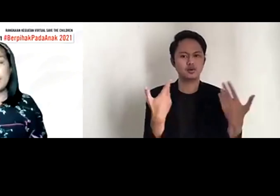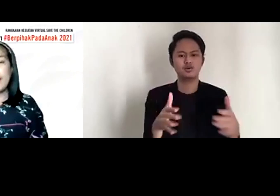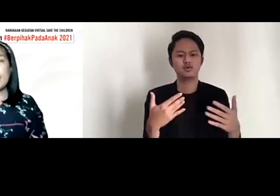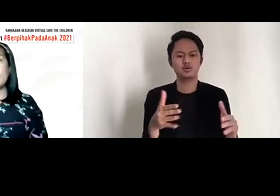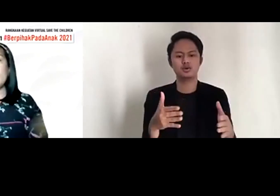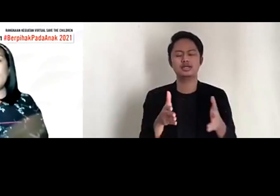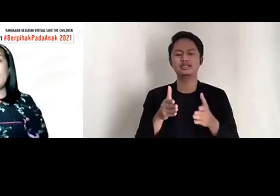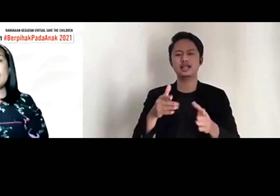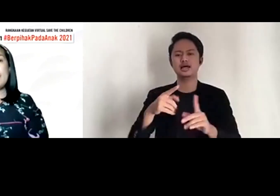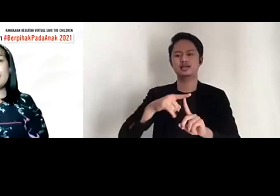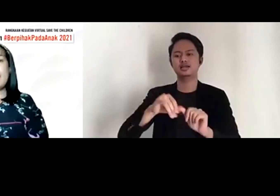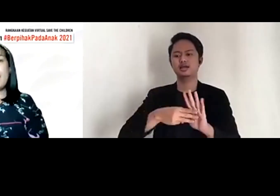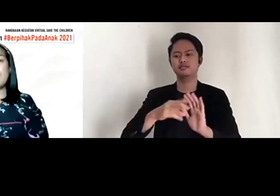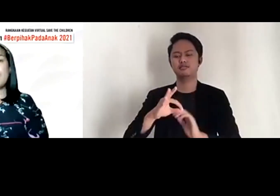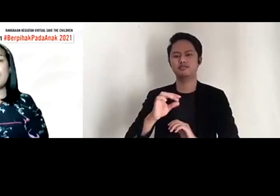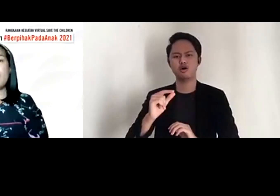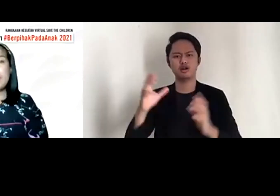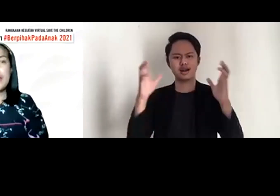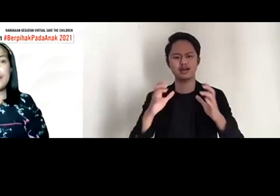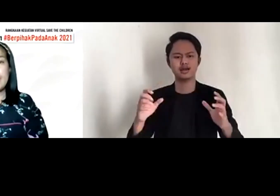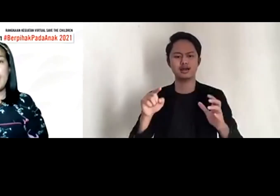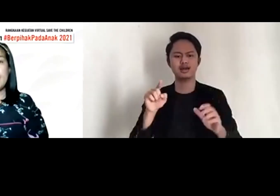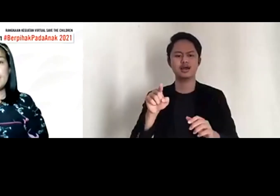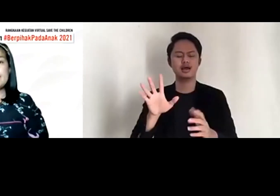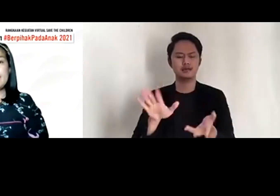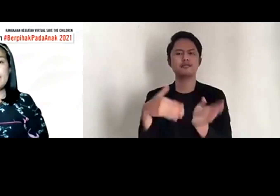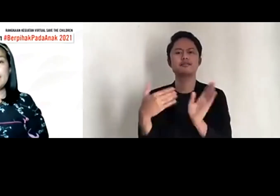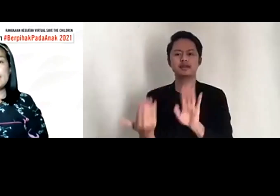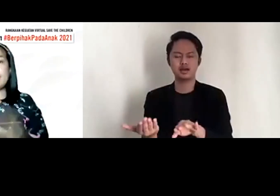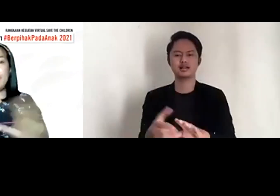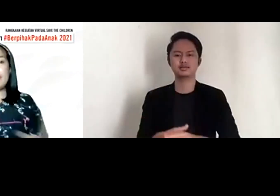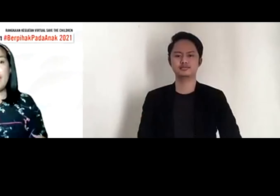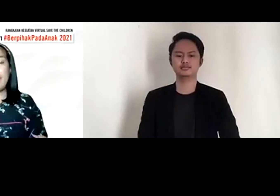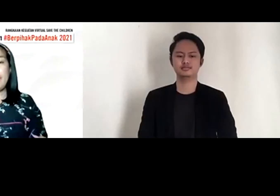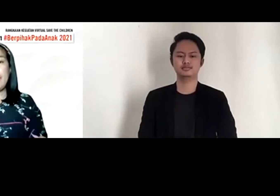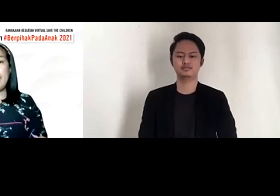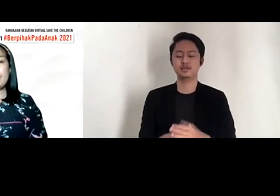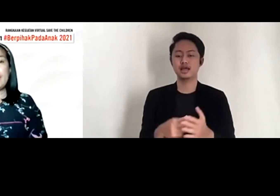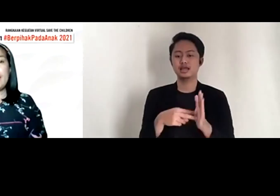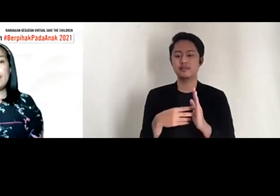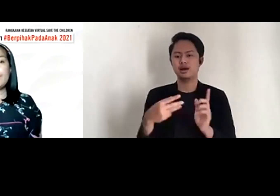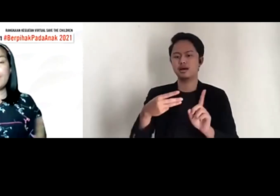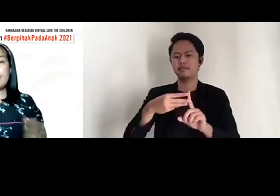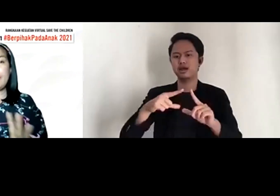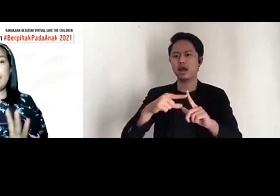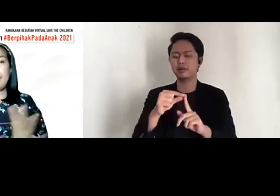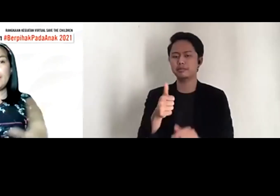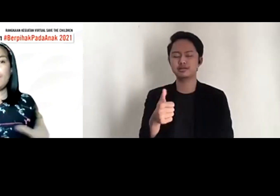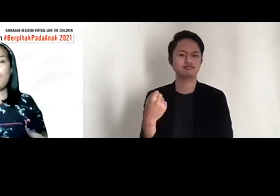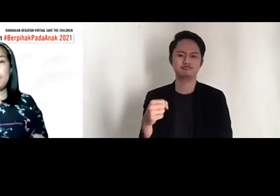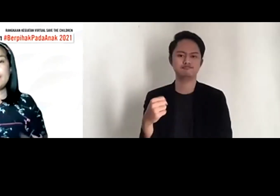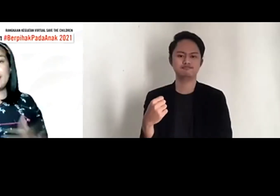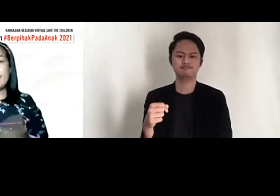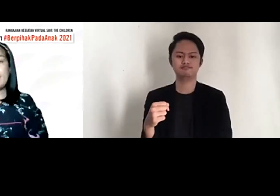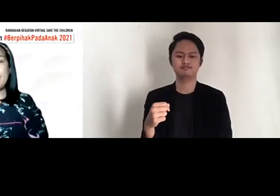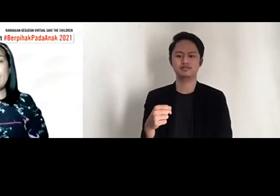Timur Raya, dan akhirnya dia harus meninggal dunia. Jadi tidak sempat di BAP, dan dia juga tidak mendapatkan